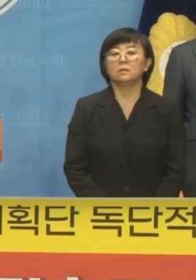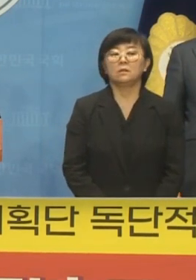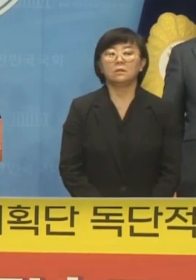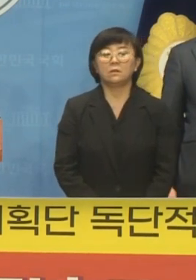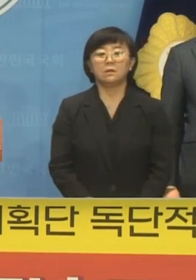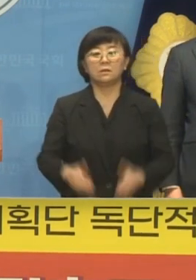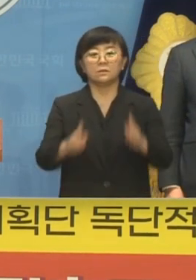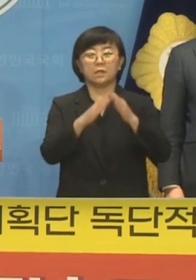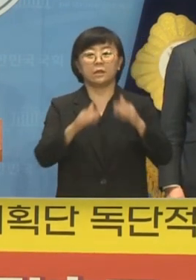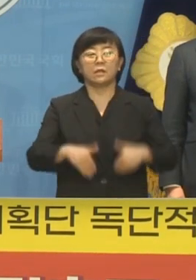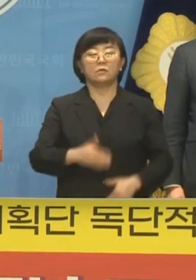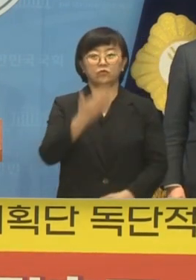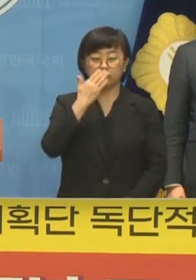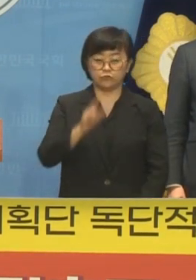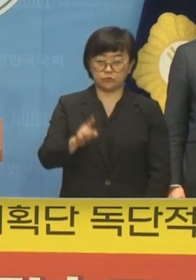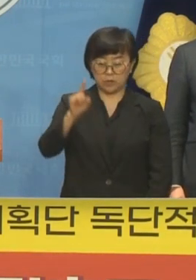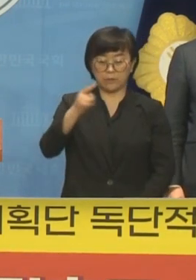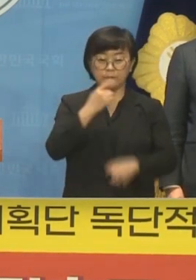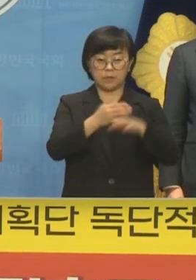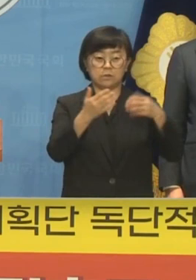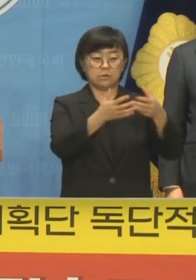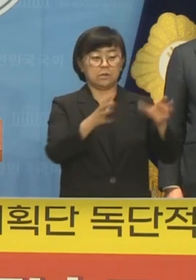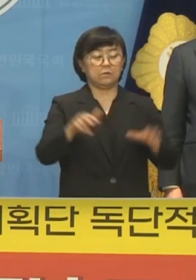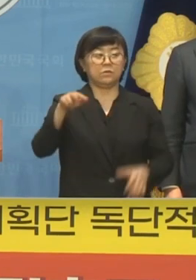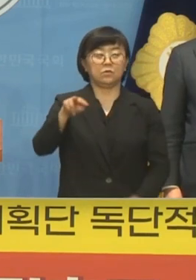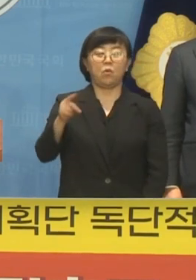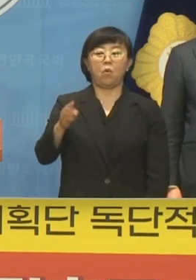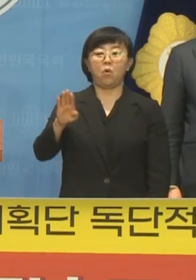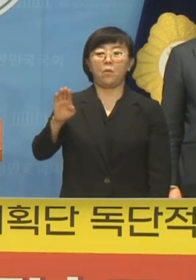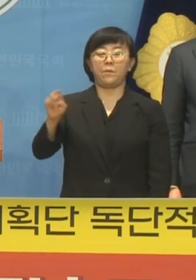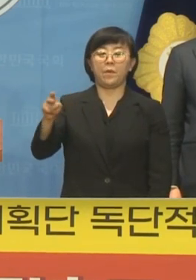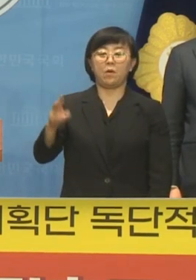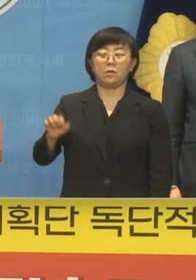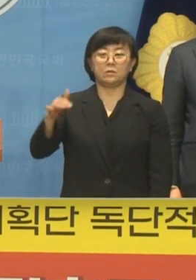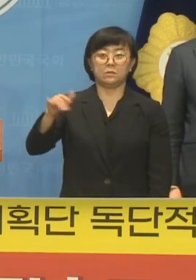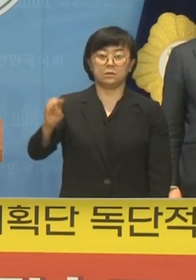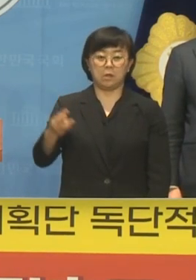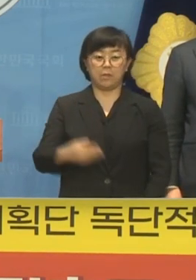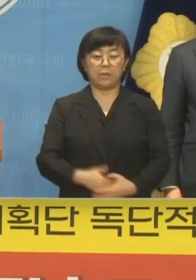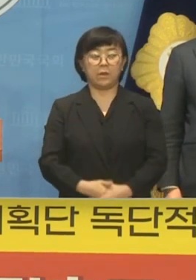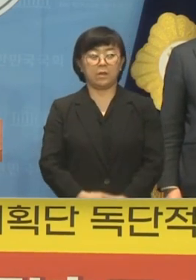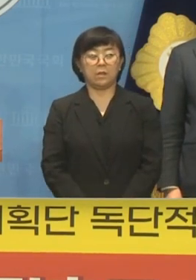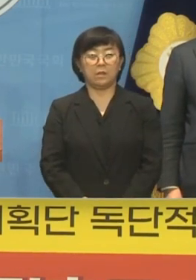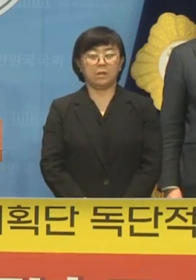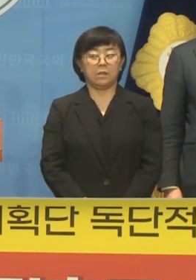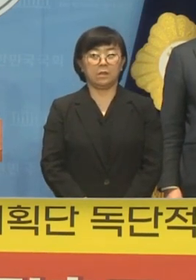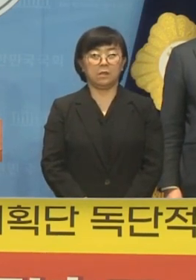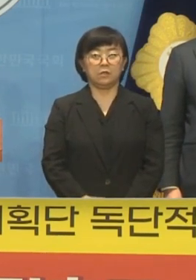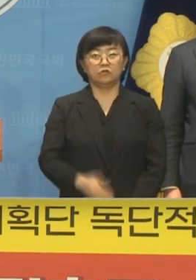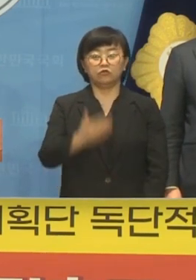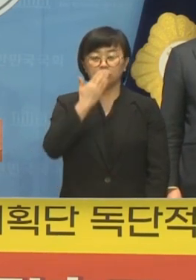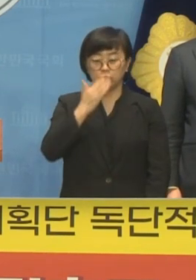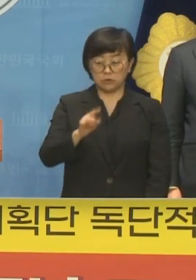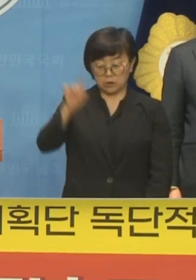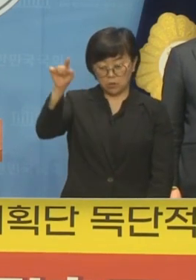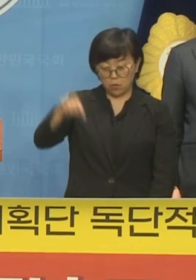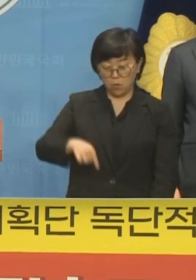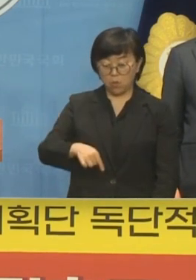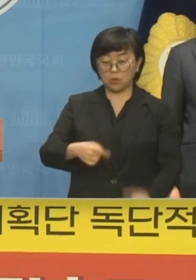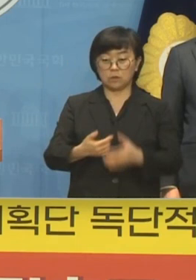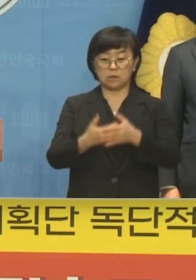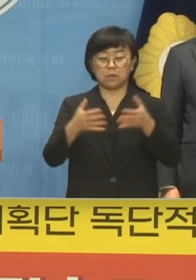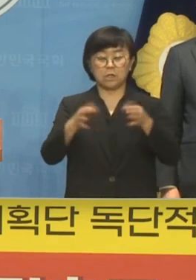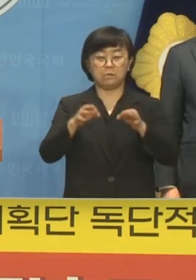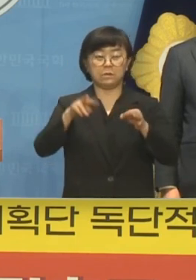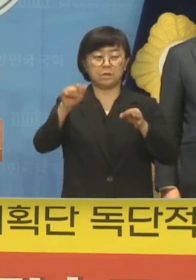네, 전남 순천 출신 더불어민주당 소병철 의원입니다. 방금 우리 순천에서 올라오신 김석